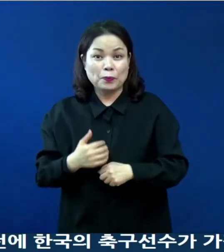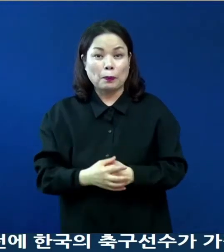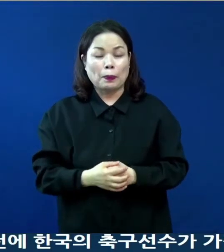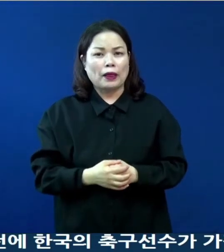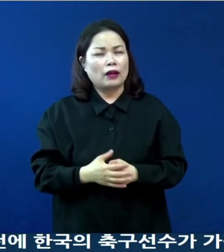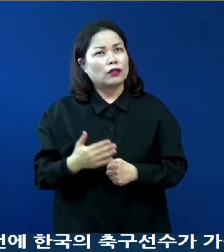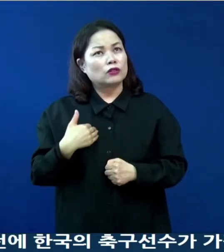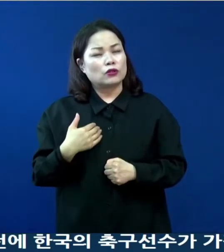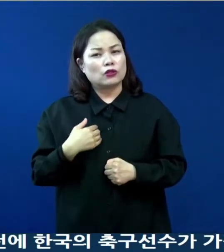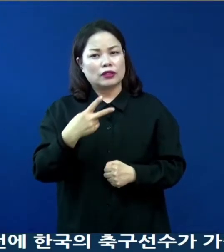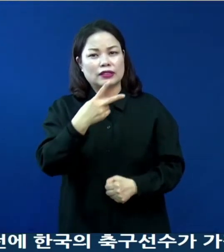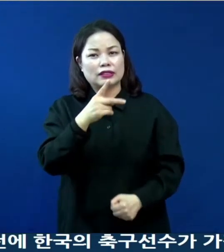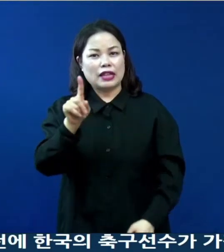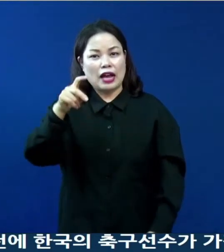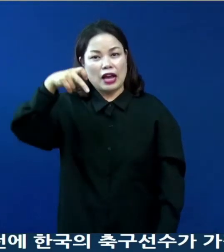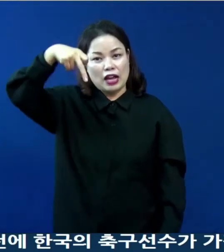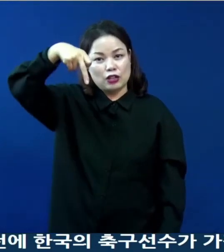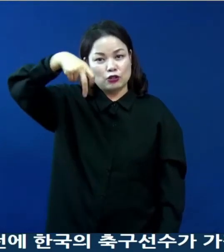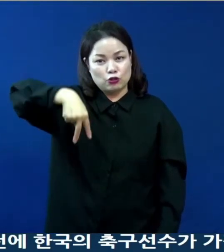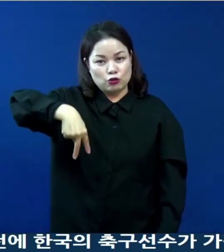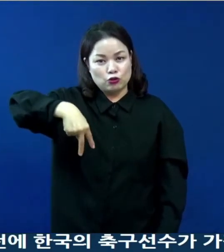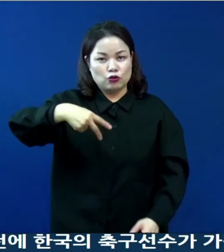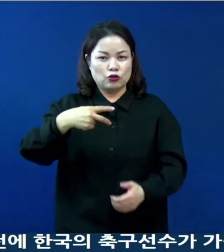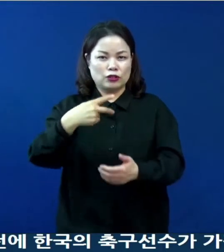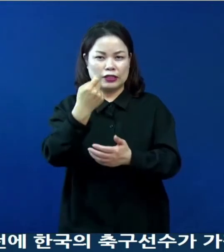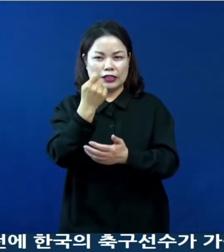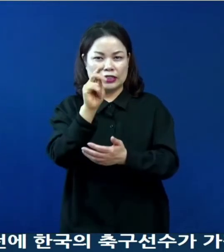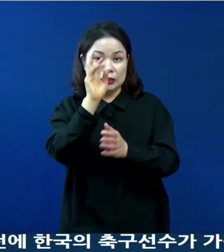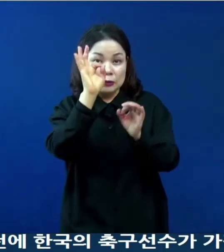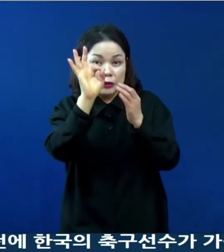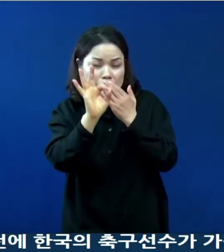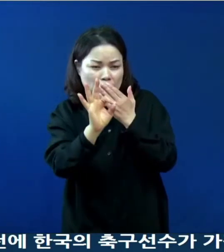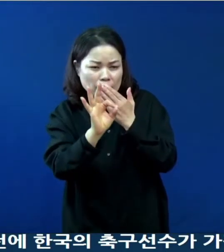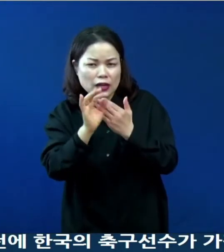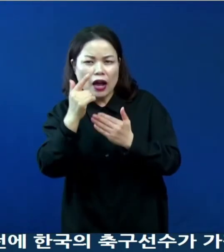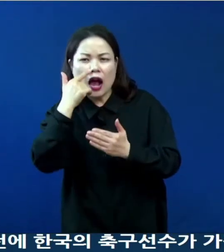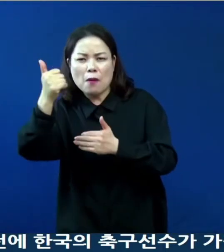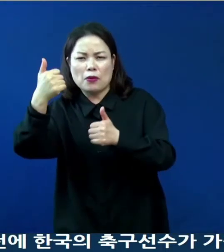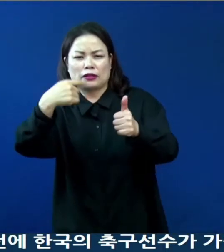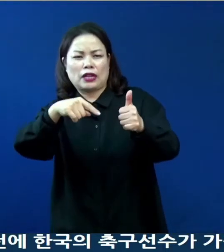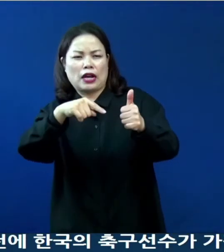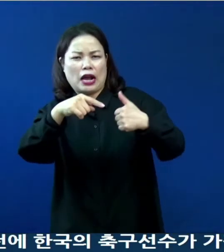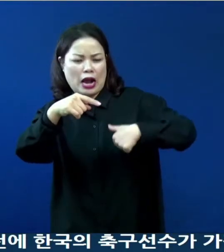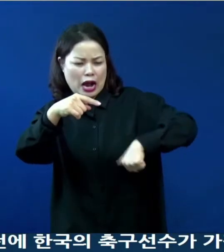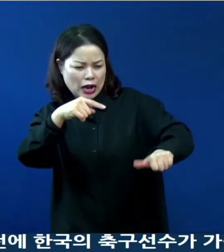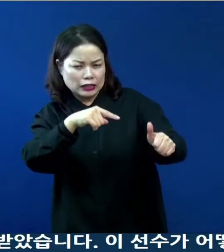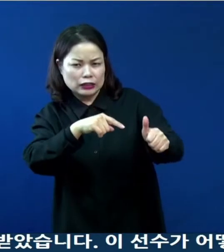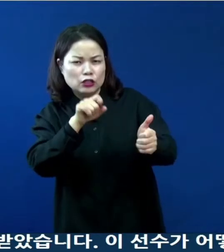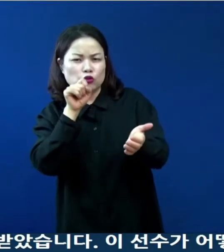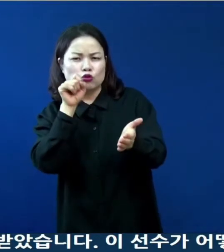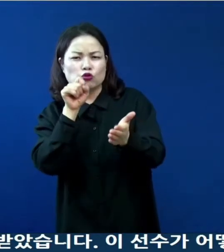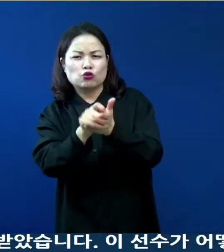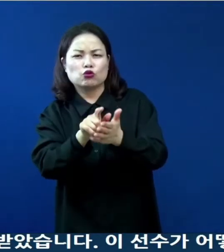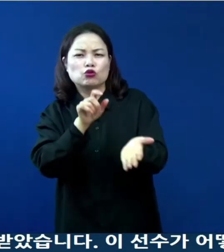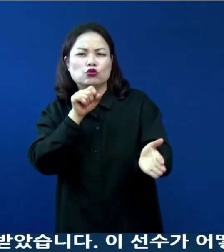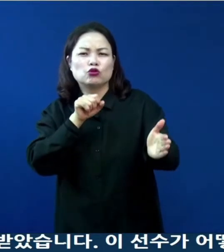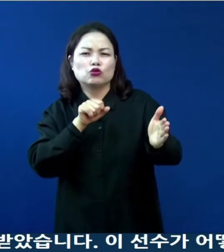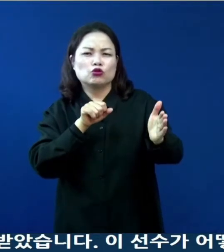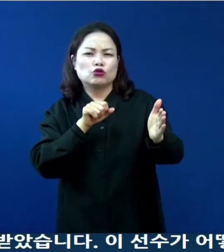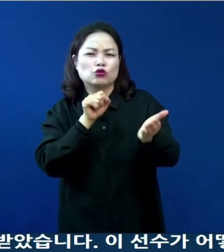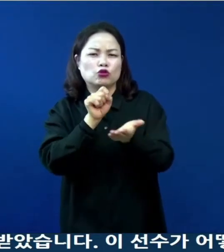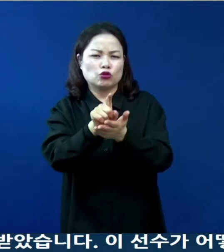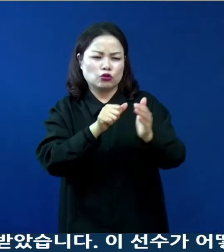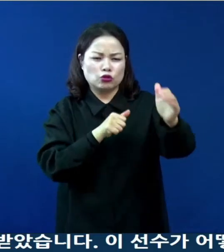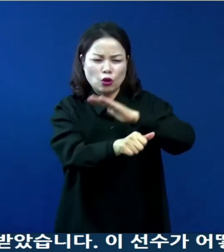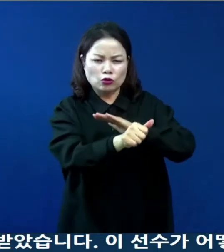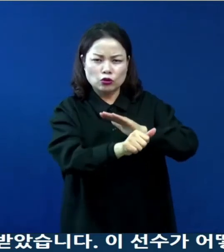저도 한 다큐멘터리를 보았는데요, 그의 아버지의 가르침을 보니까 축구 선수로 성장하기